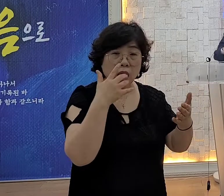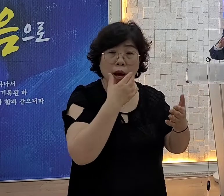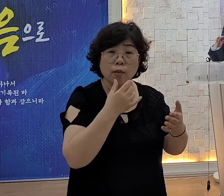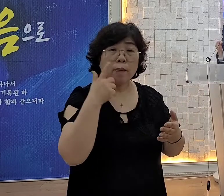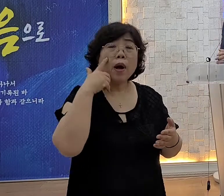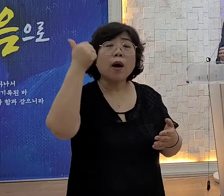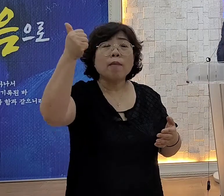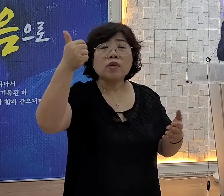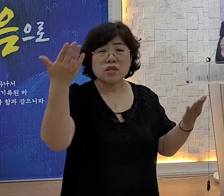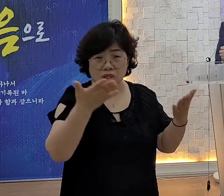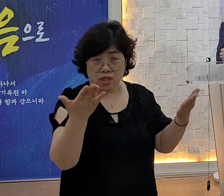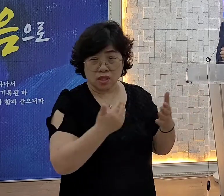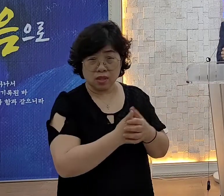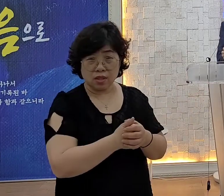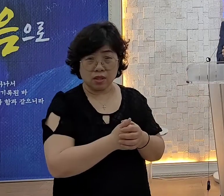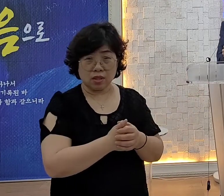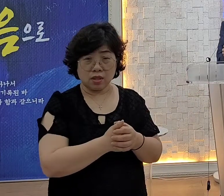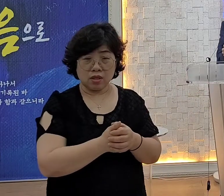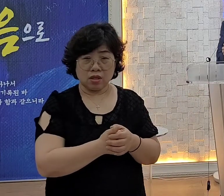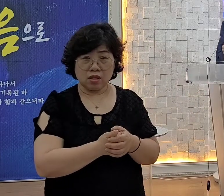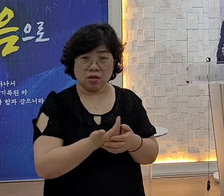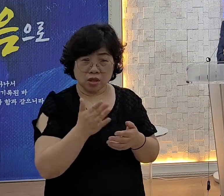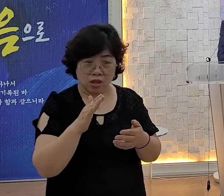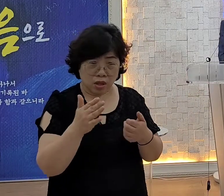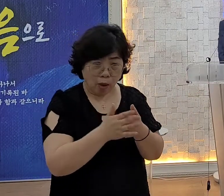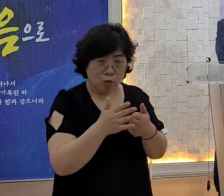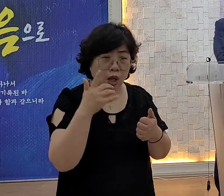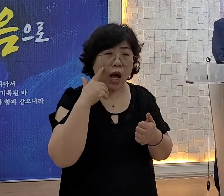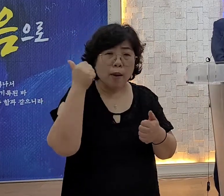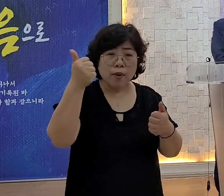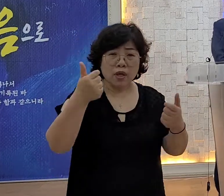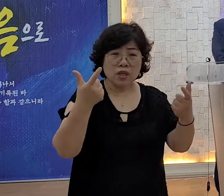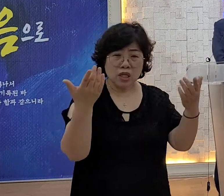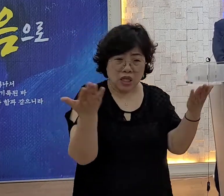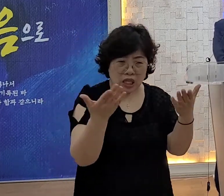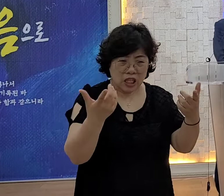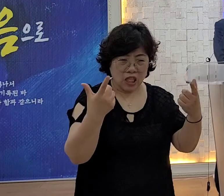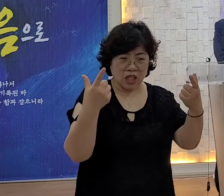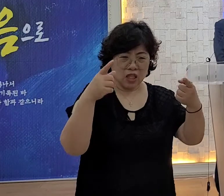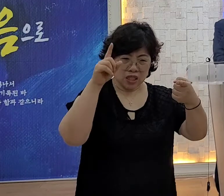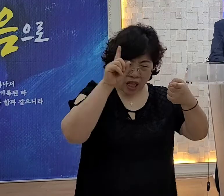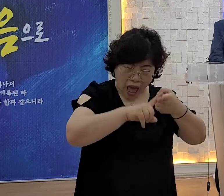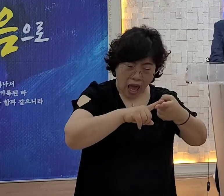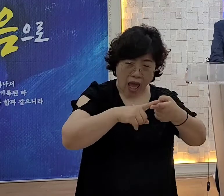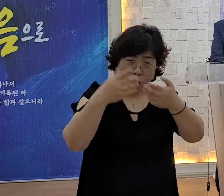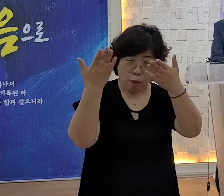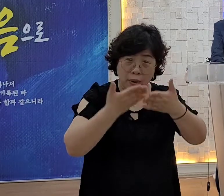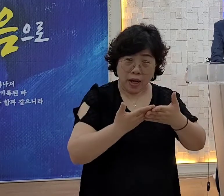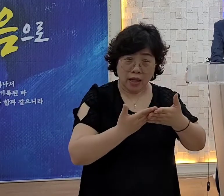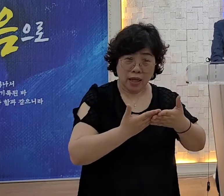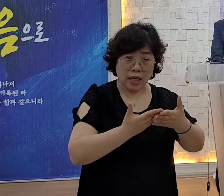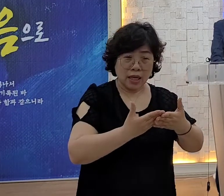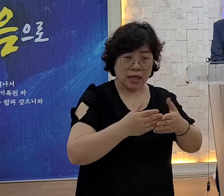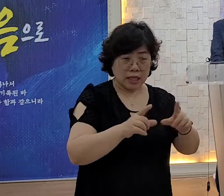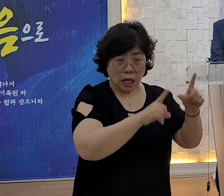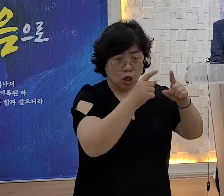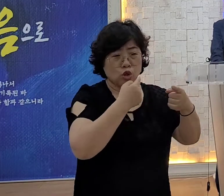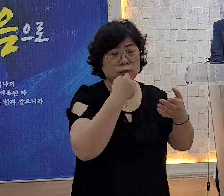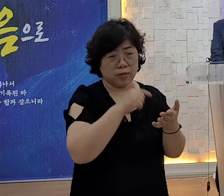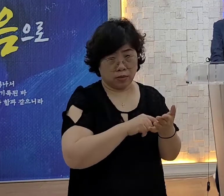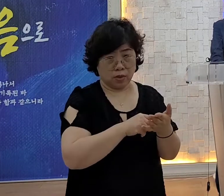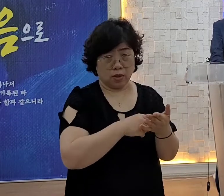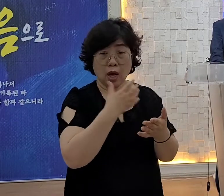그도 우상 섬기고 우상 만들고 살다가 죽을 인생이었단 말이에요. 그런데 그 우상을